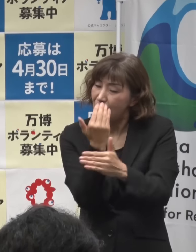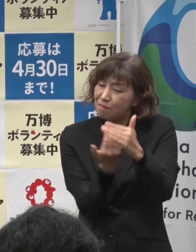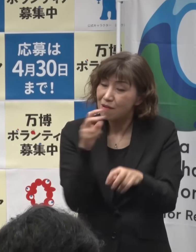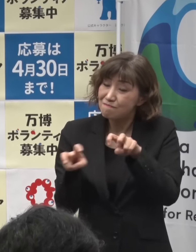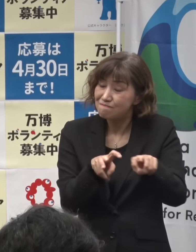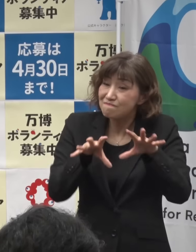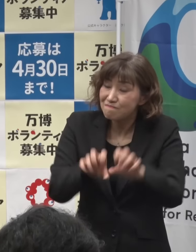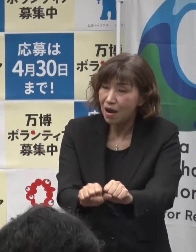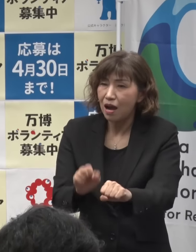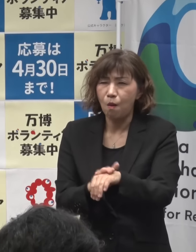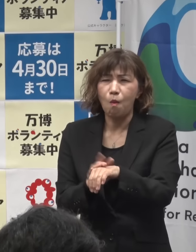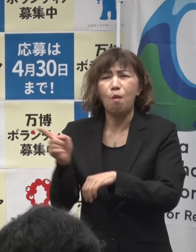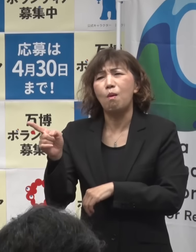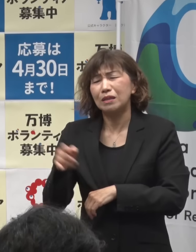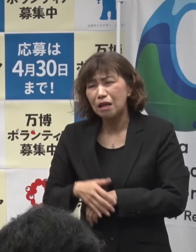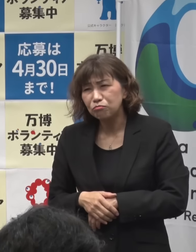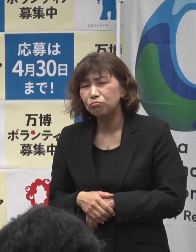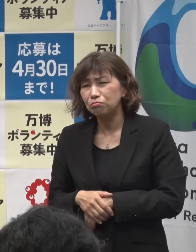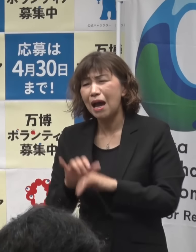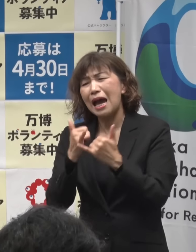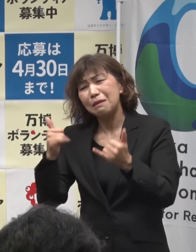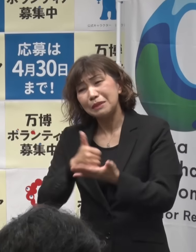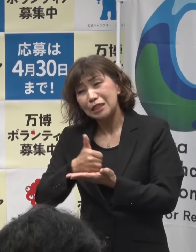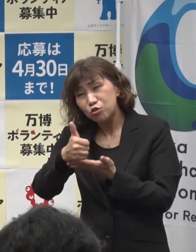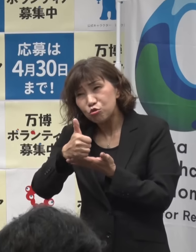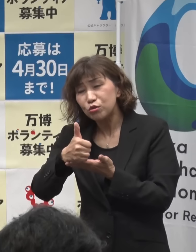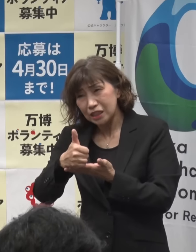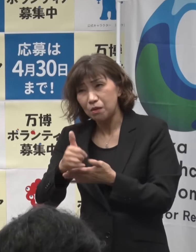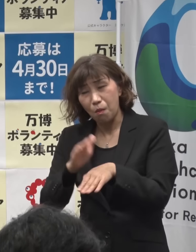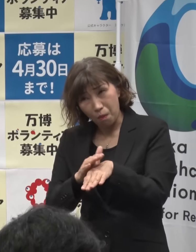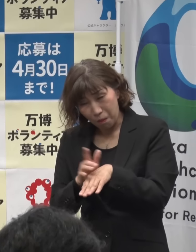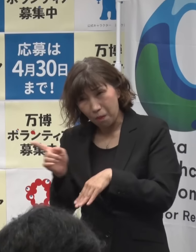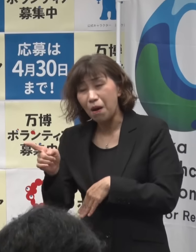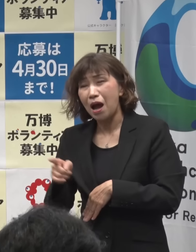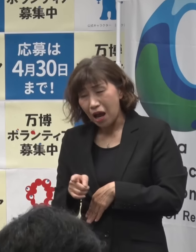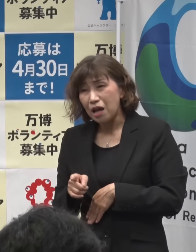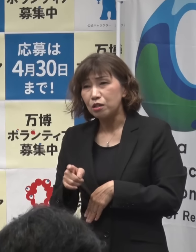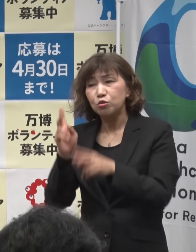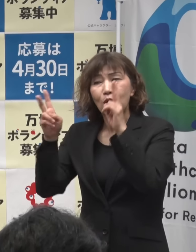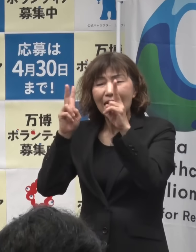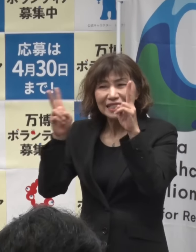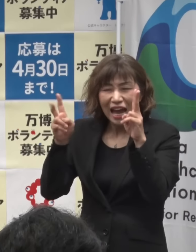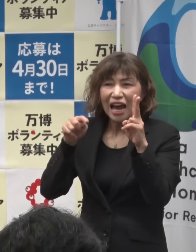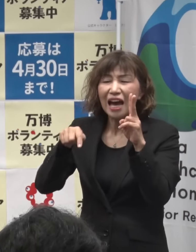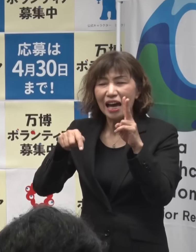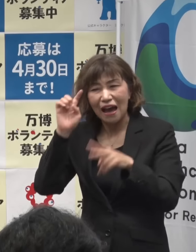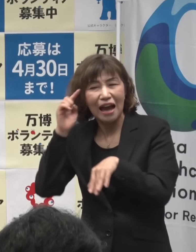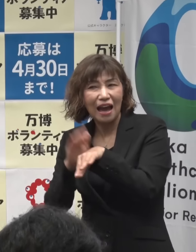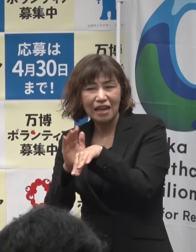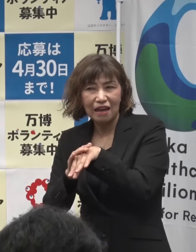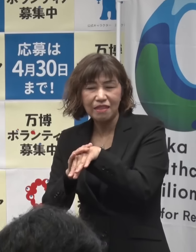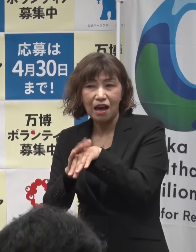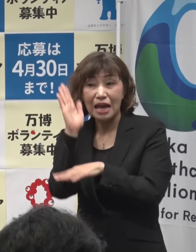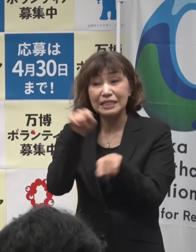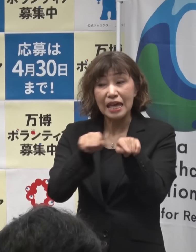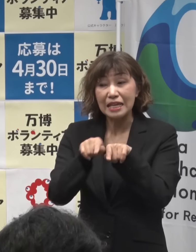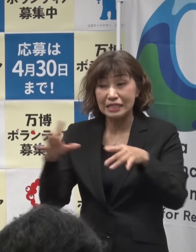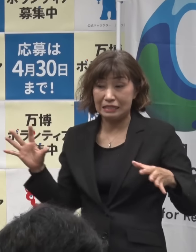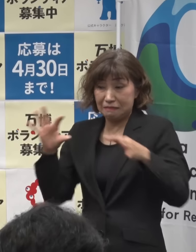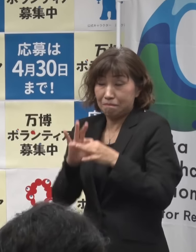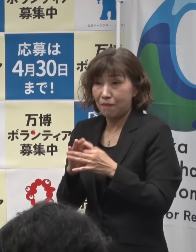だとは思います。そうするとその業界団体の声というのが政治に反映されるということにな